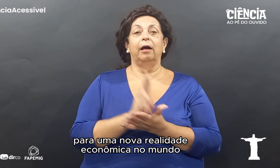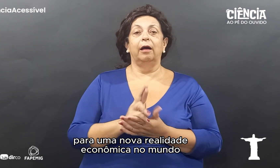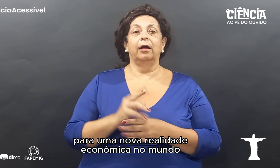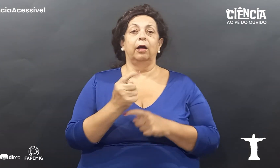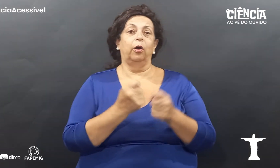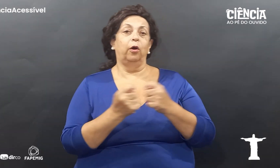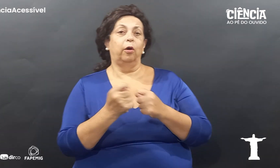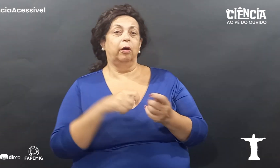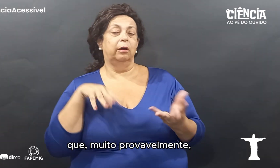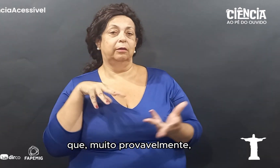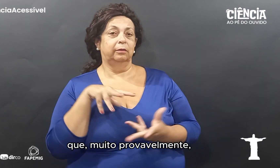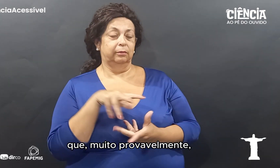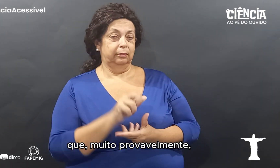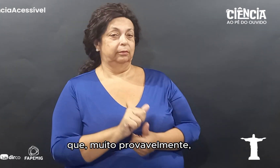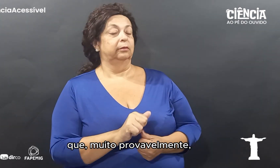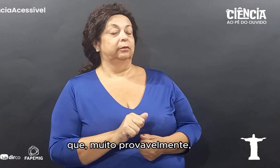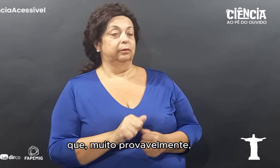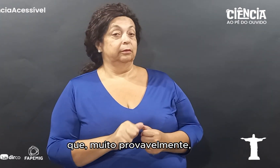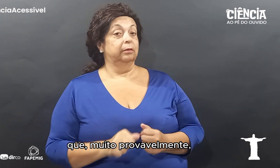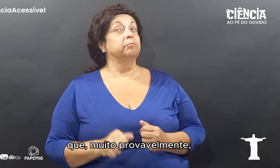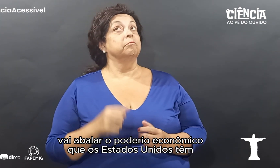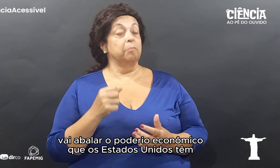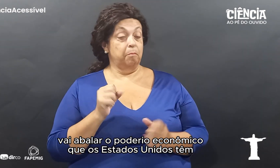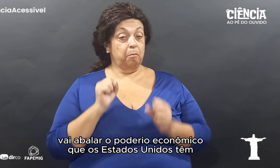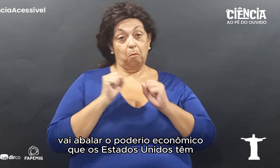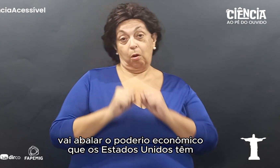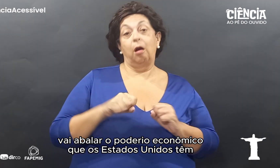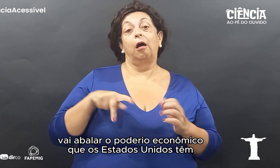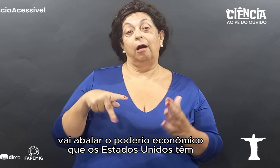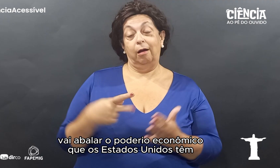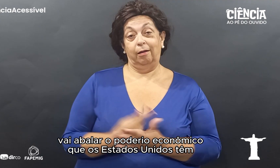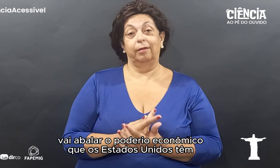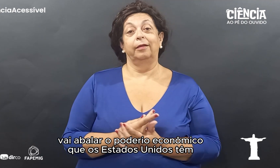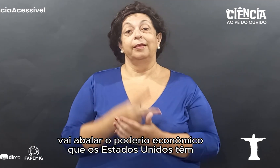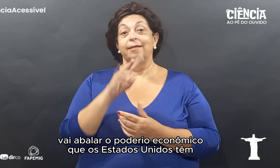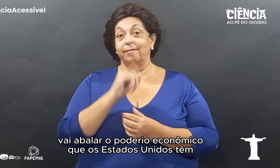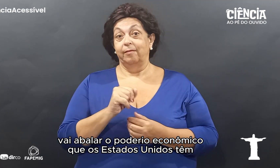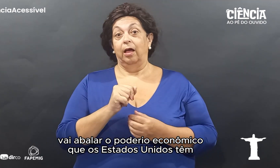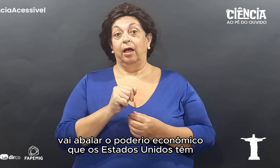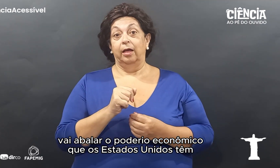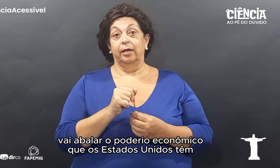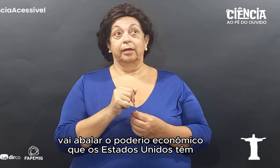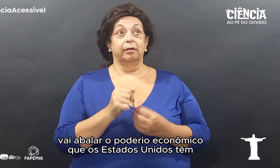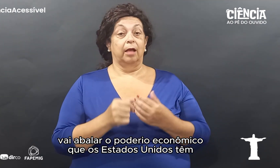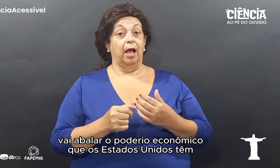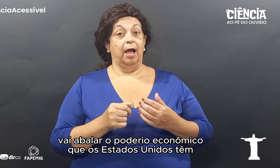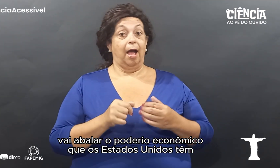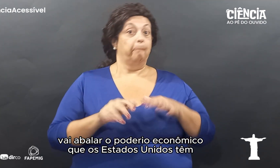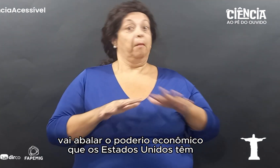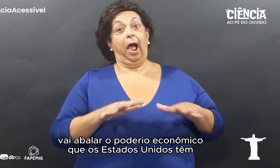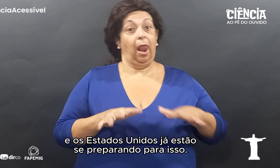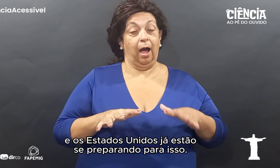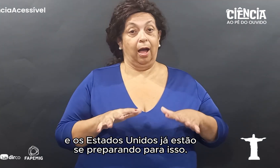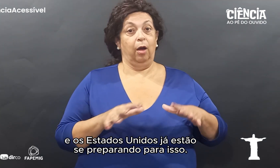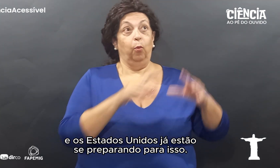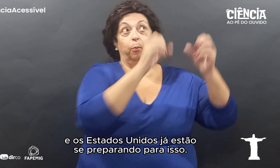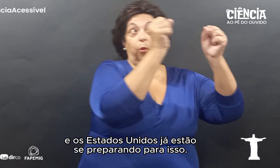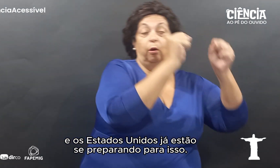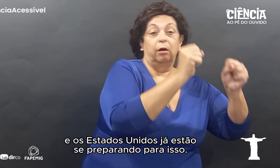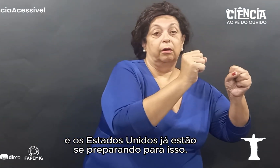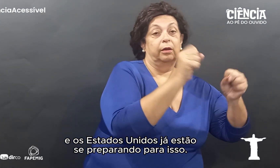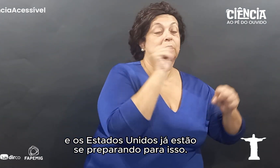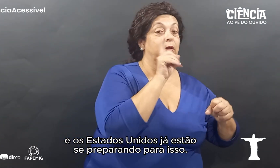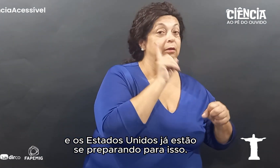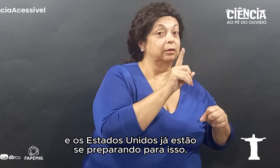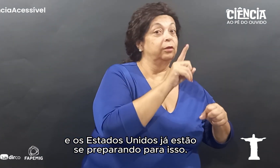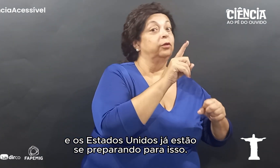econômica no mundo, que muito provavelmente vai abalar o poderio econômico que os Estados Unidos têm, e os Estados Unidos